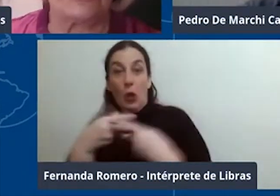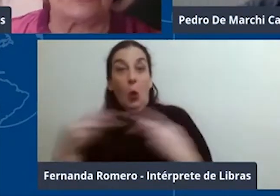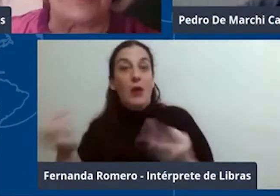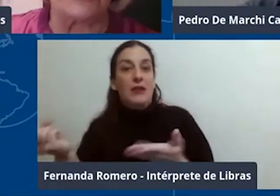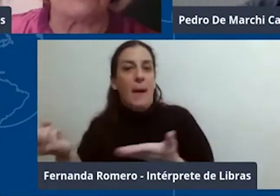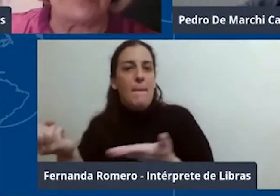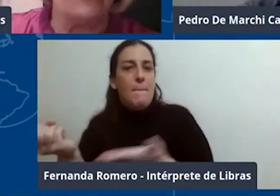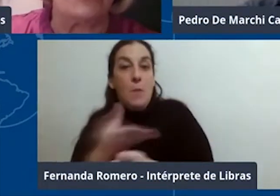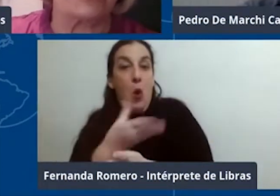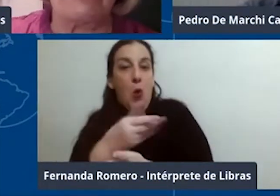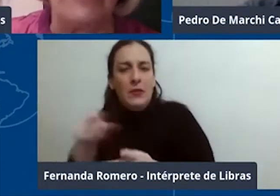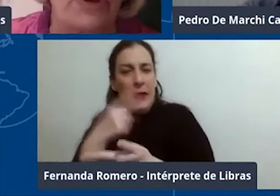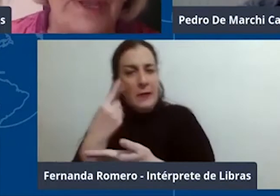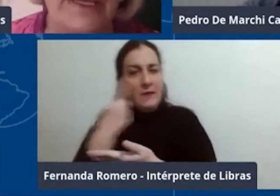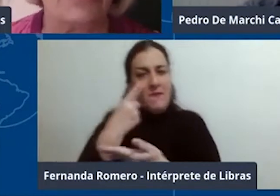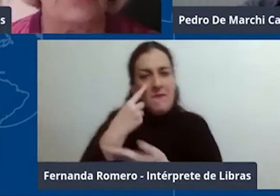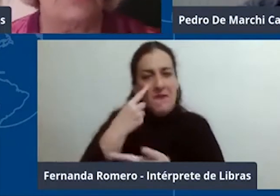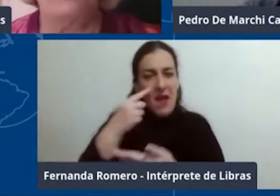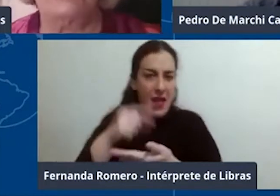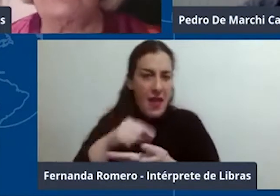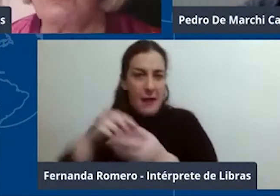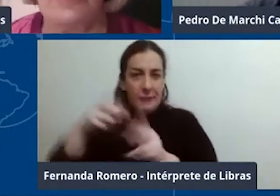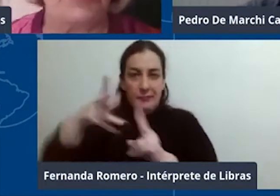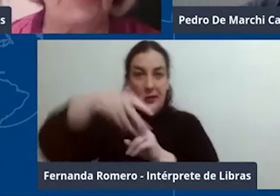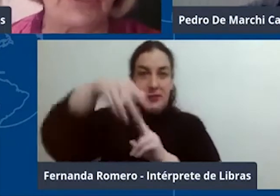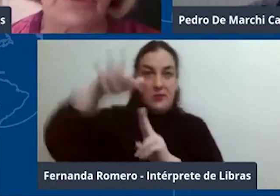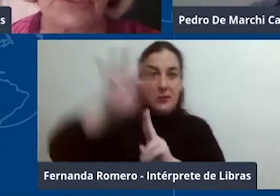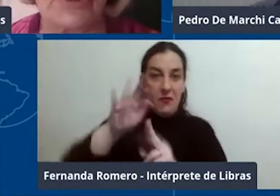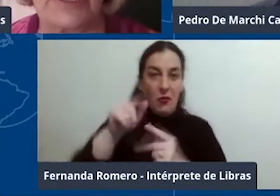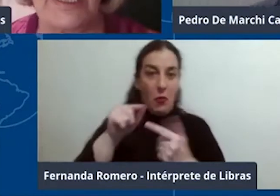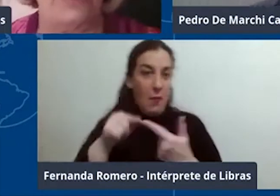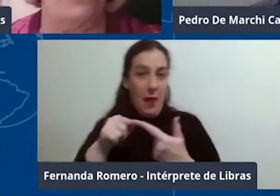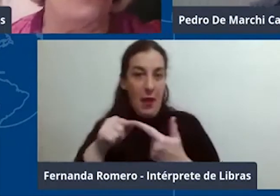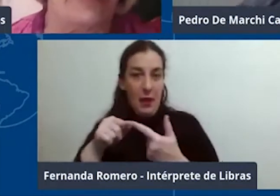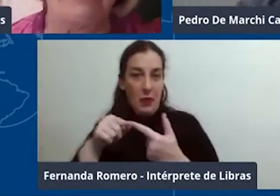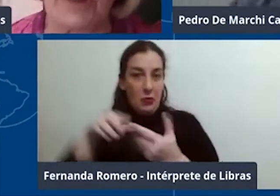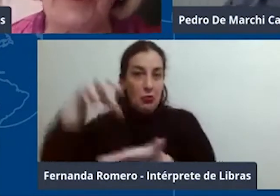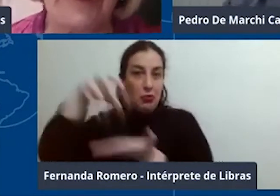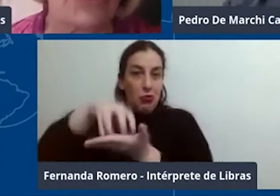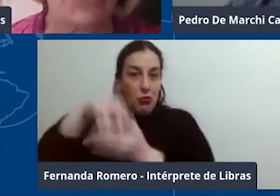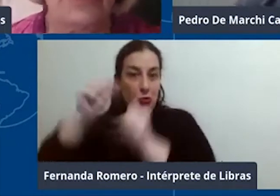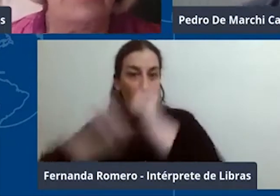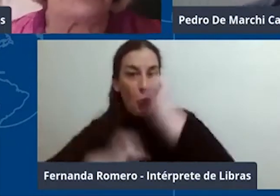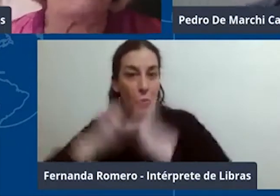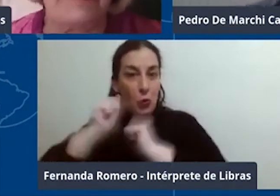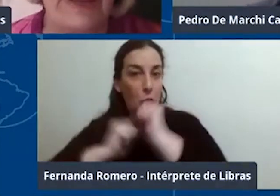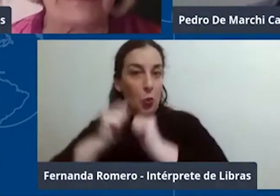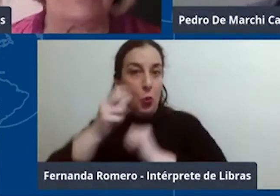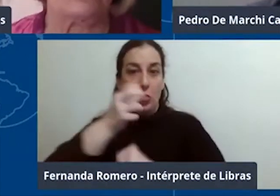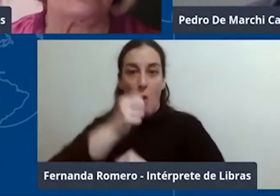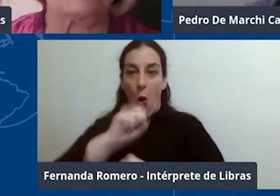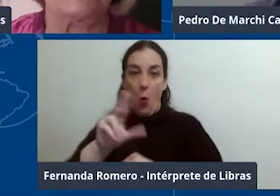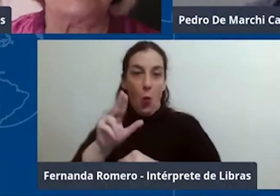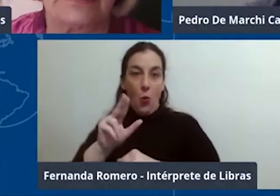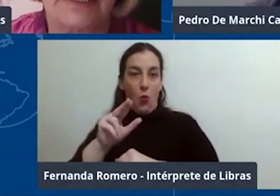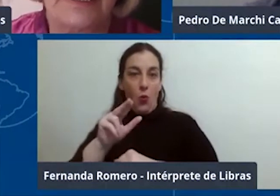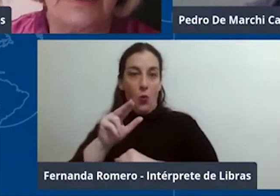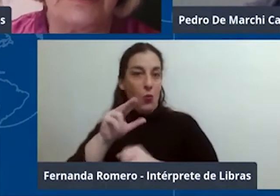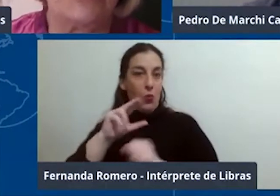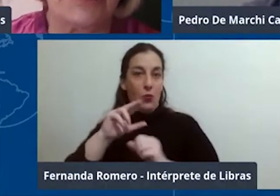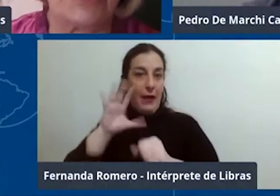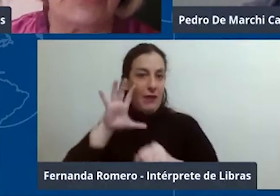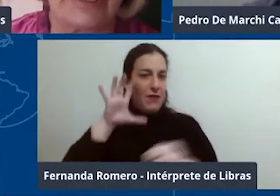analisarem a entidade, o sistema Fé Comércio, ou o próprio setor industrial, ou a própria Farsul, porque vai impactar em todas as